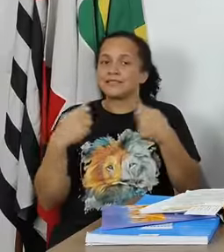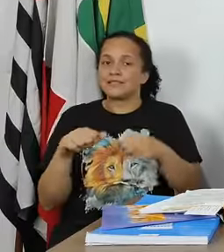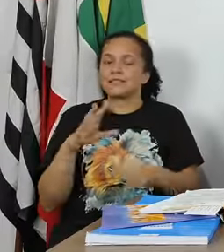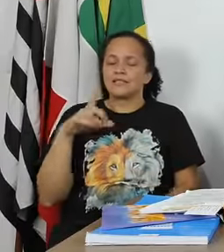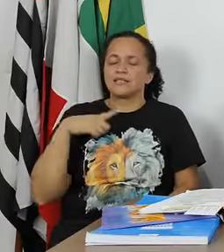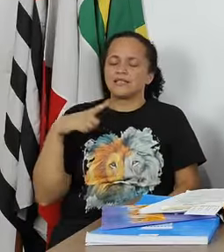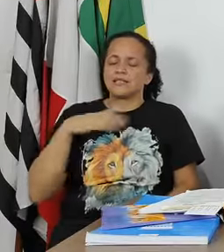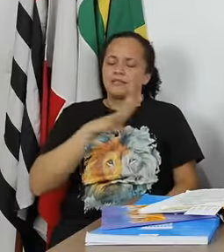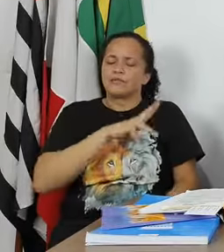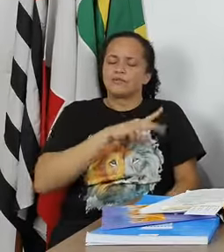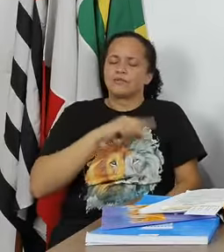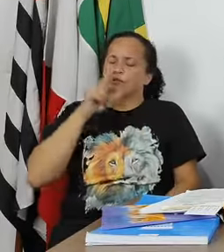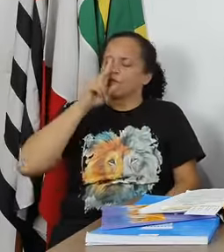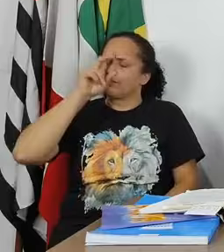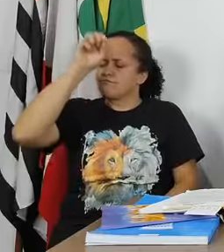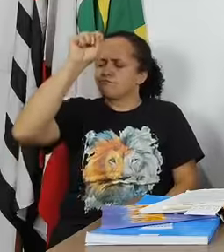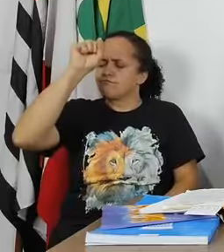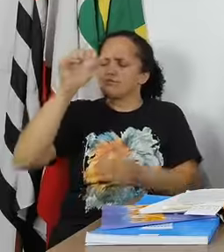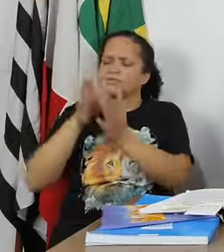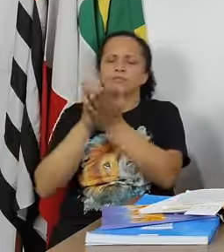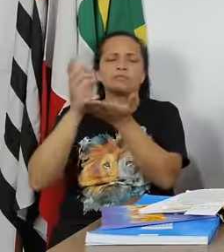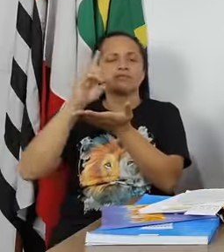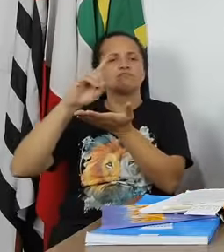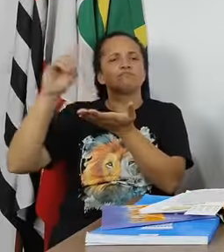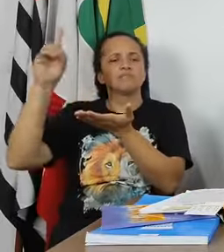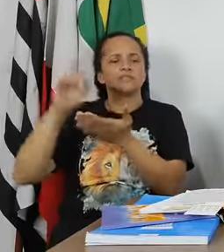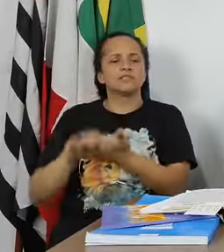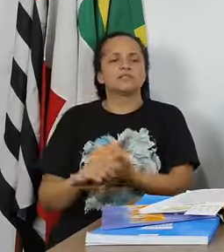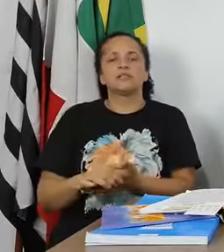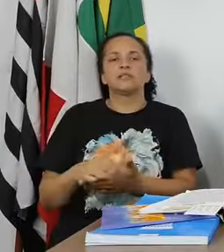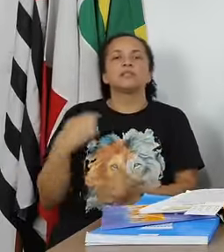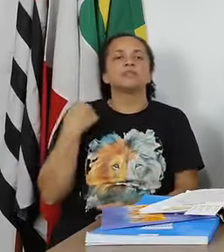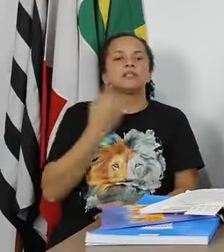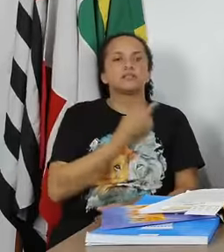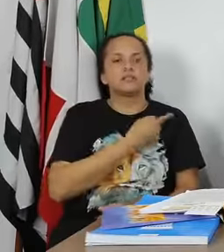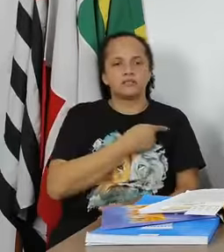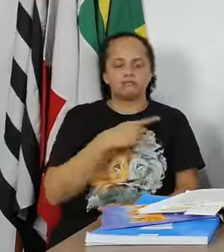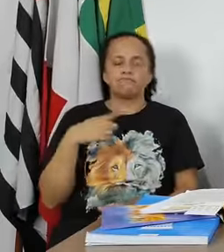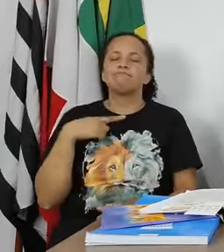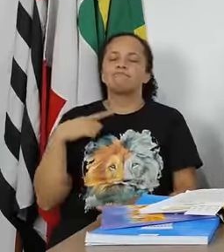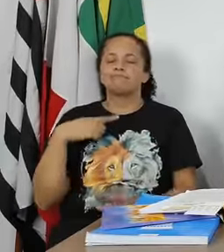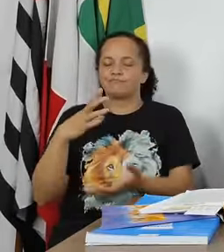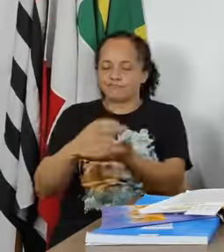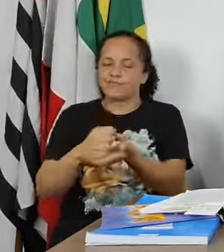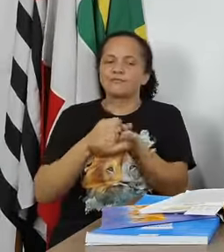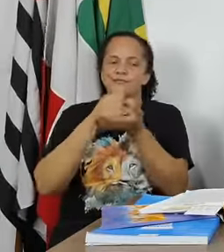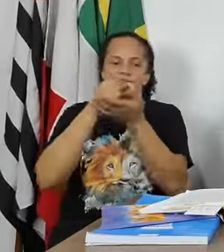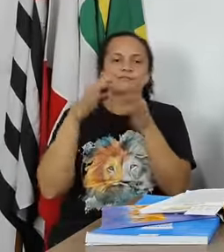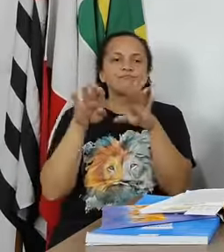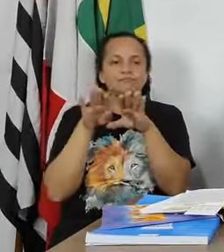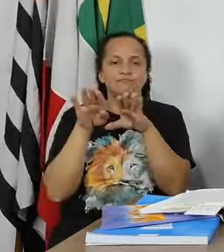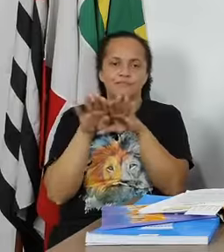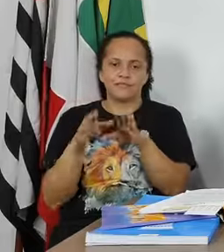e perseverando na palavra, para que no final nós sejamos salvos, né?